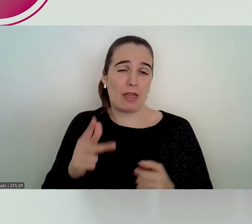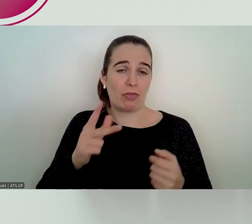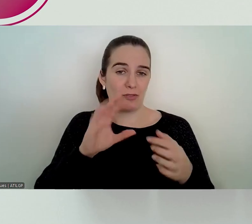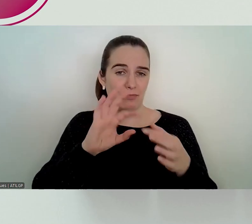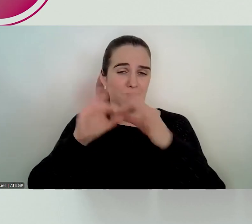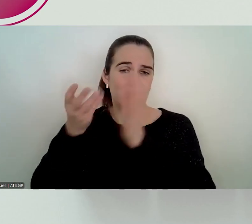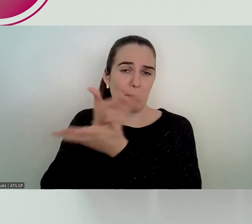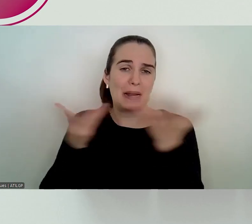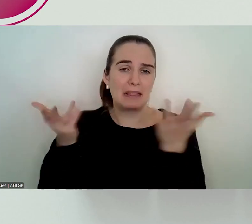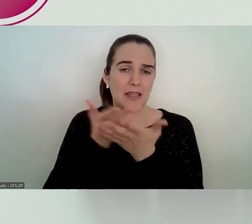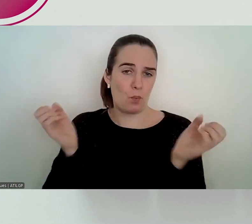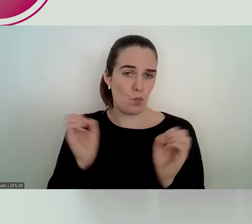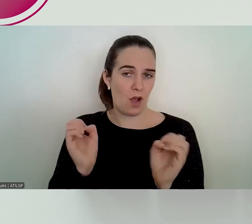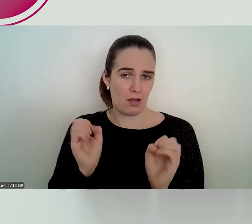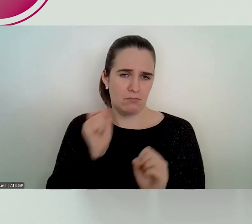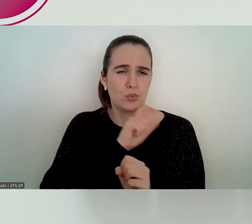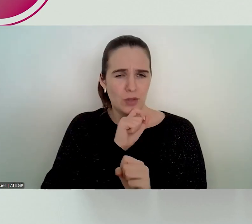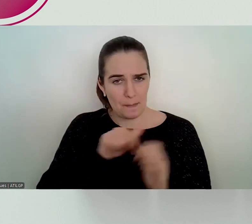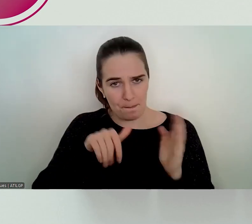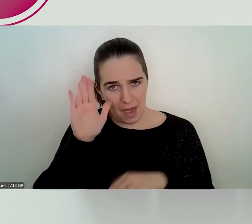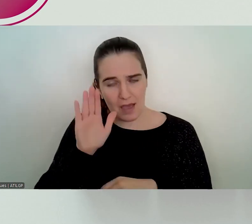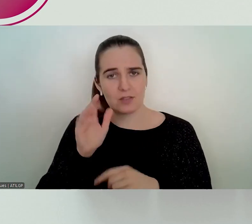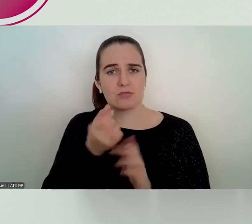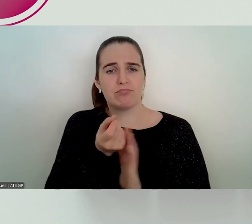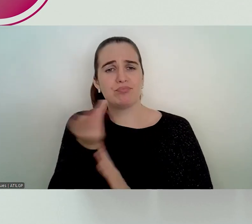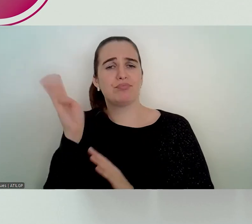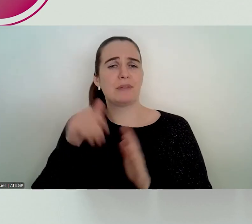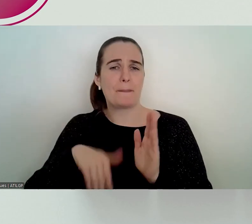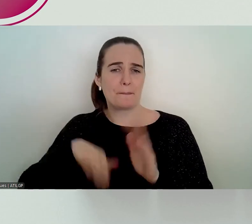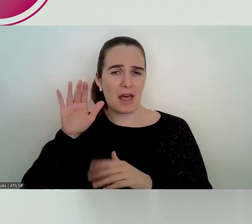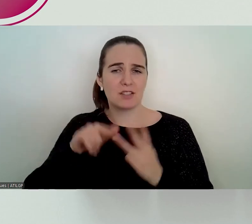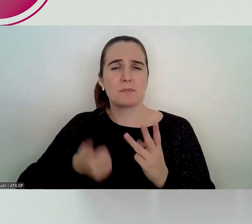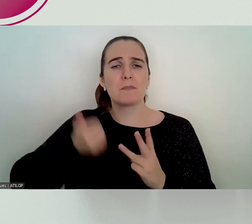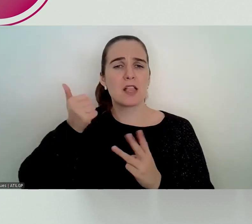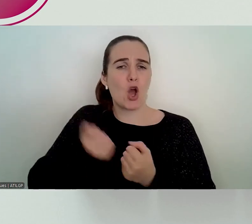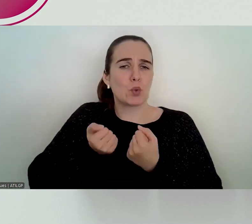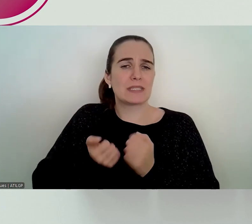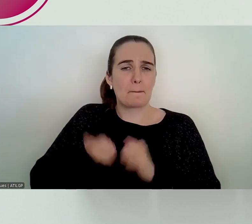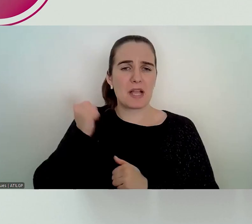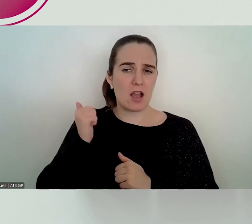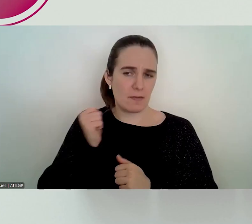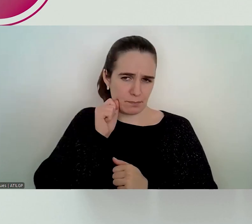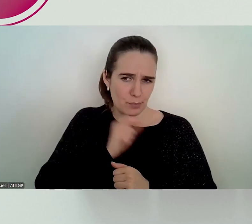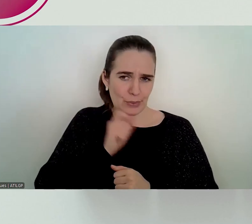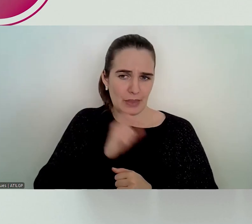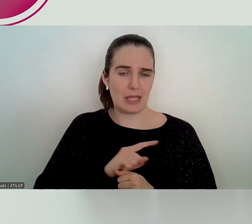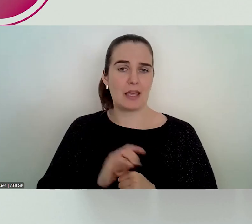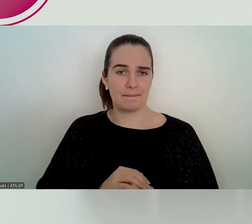Podia ser maior, mais vasta, melhor conseguida,